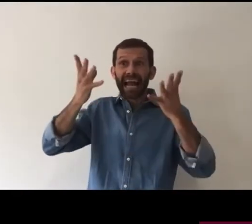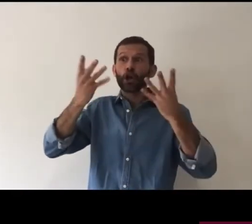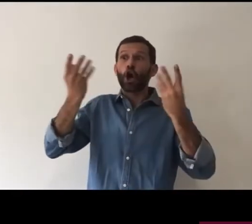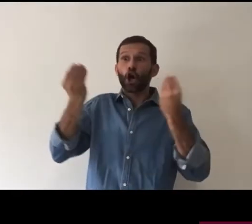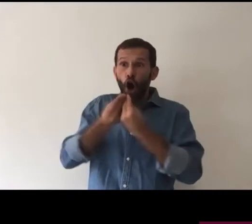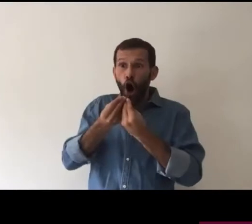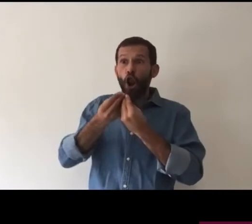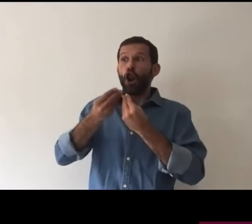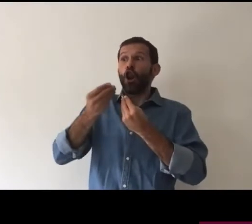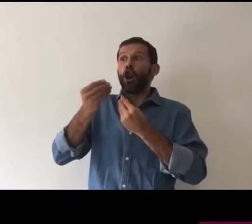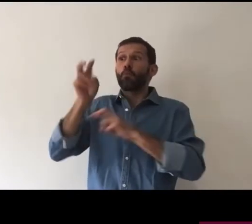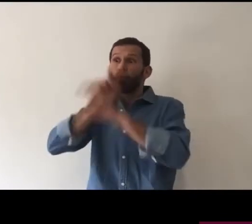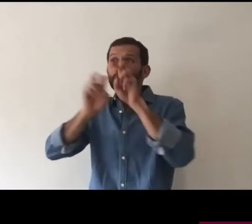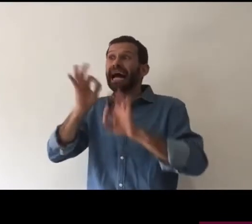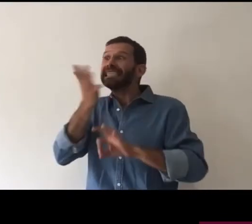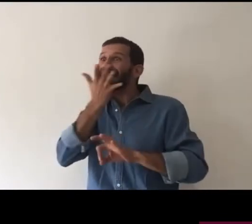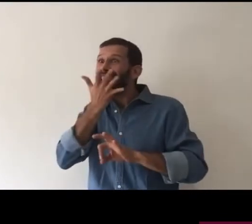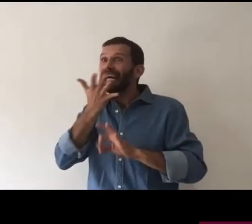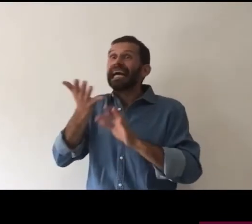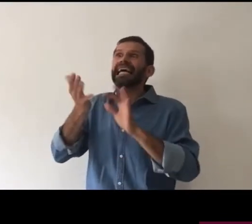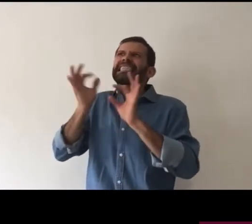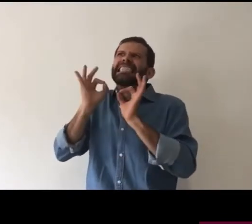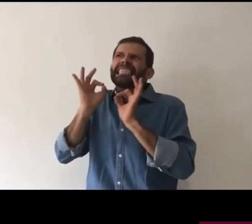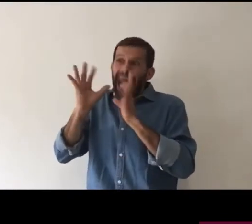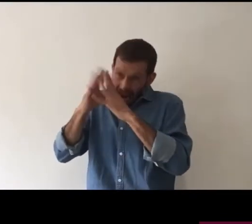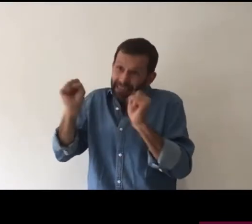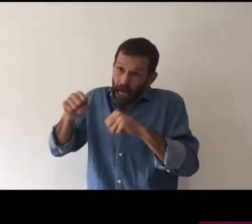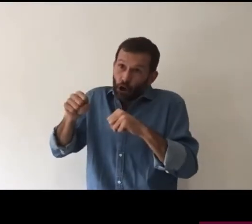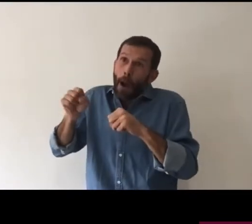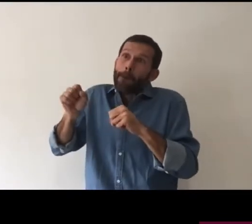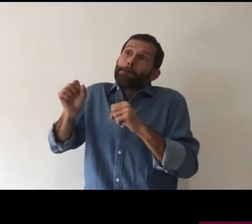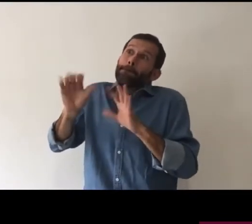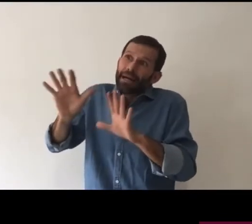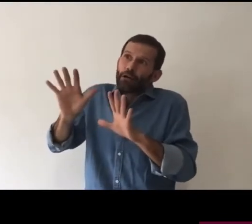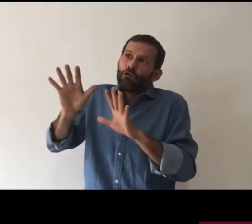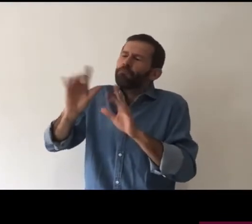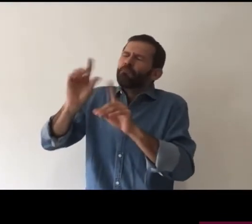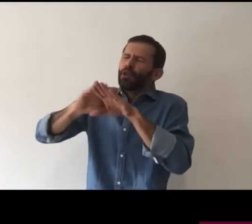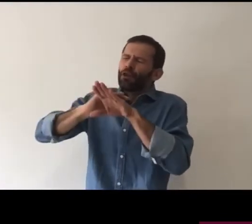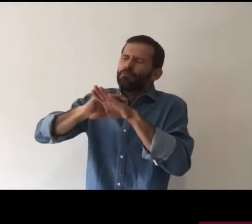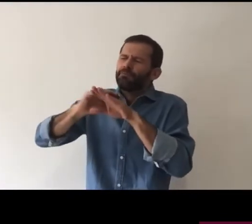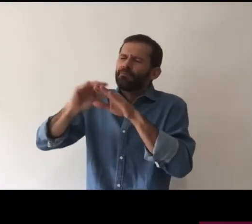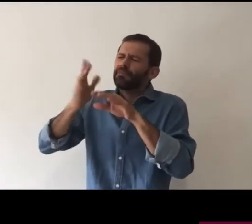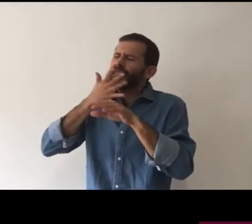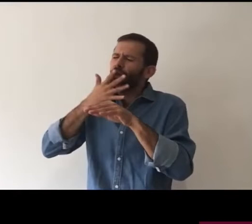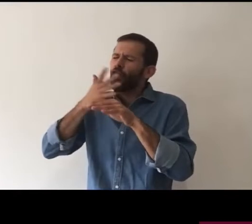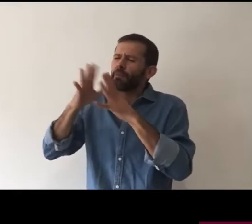ve que efectivamente para que el aprendizaje de conceptos abstractos, los signos